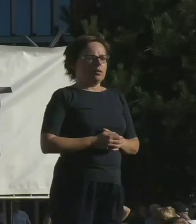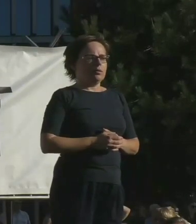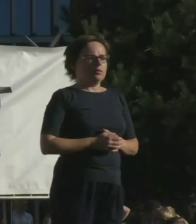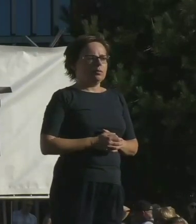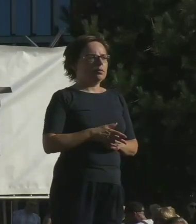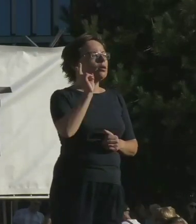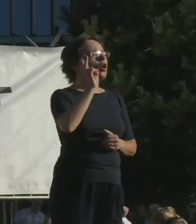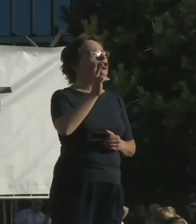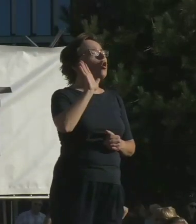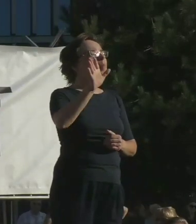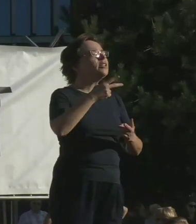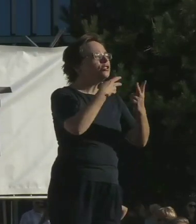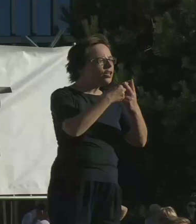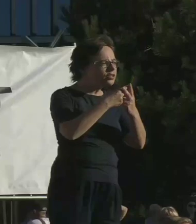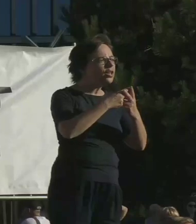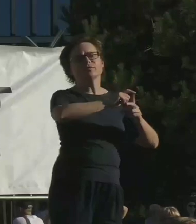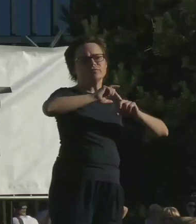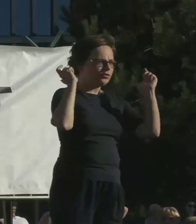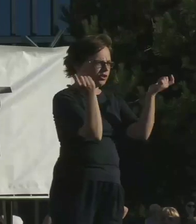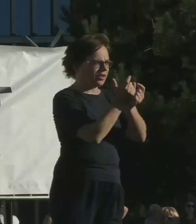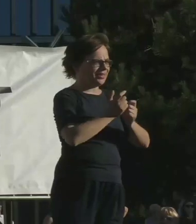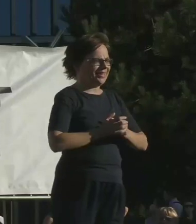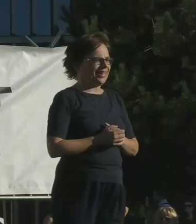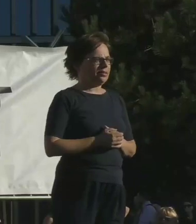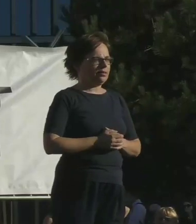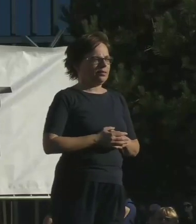Kto będzie siedzieć, słuchajcie? Wszyscy.